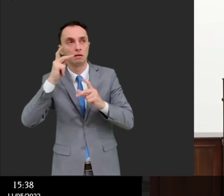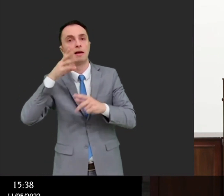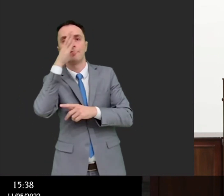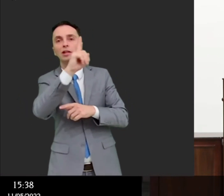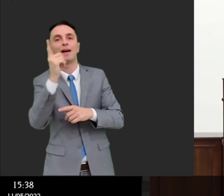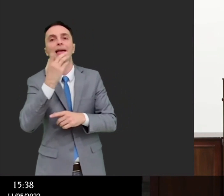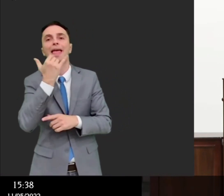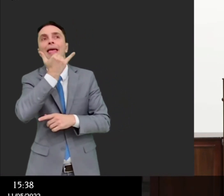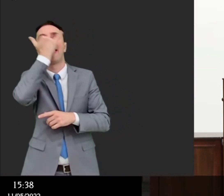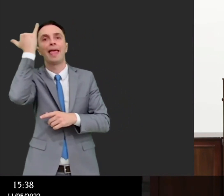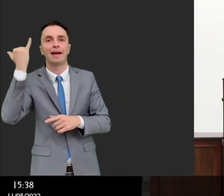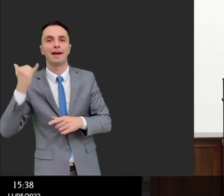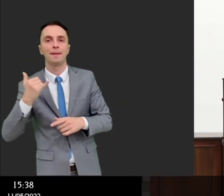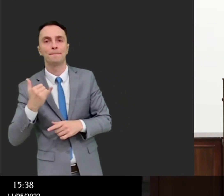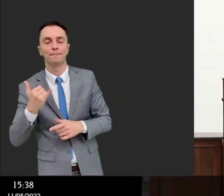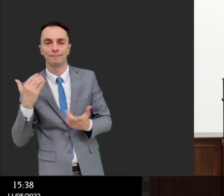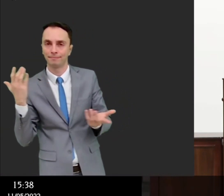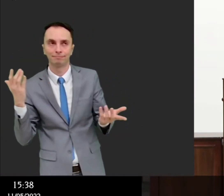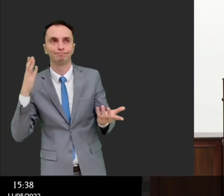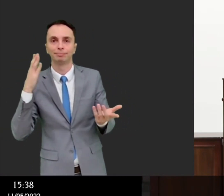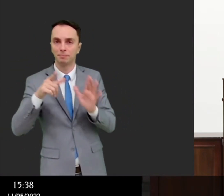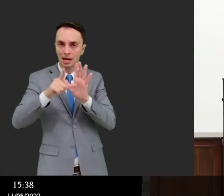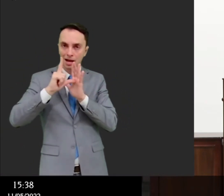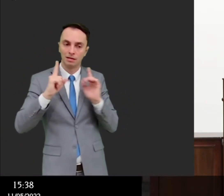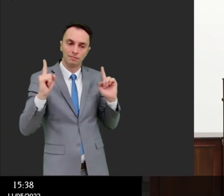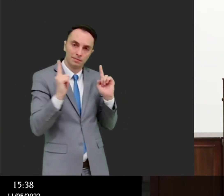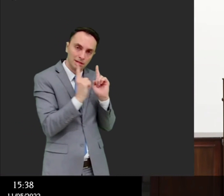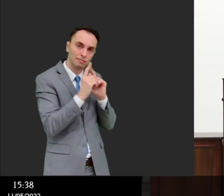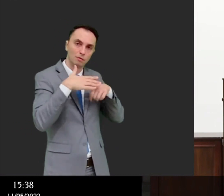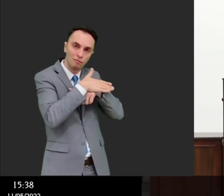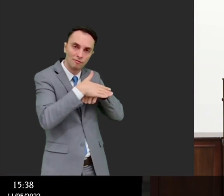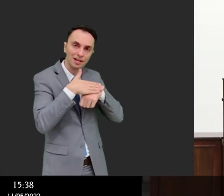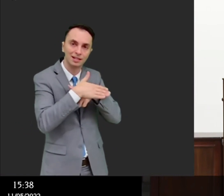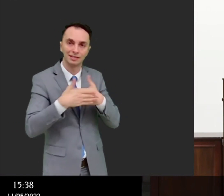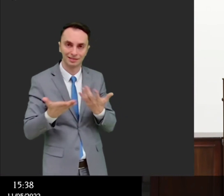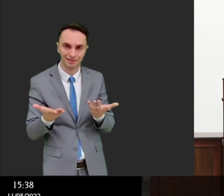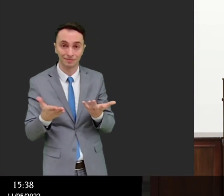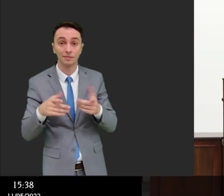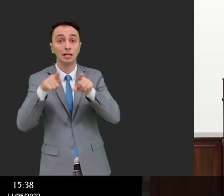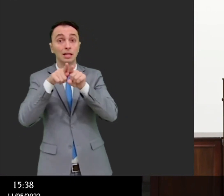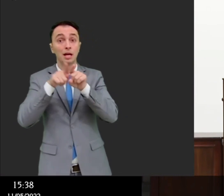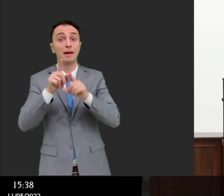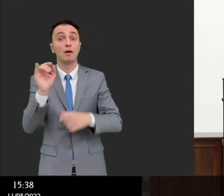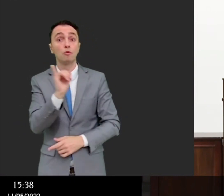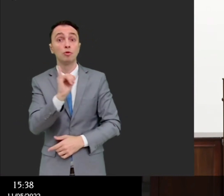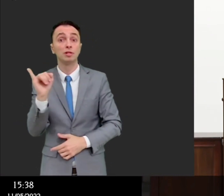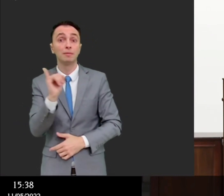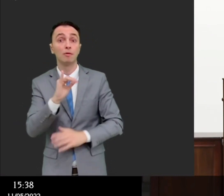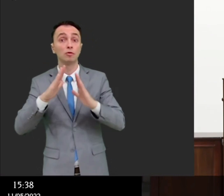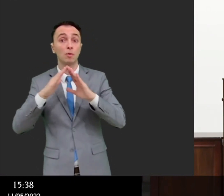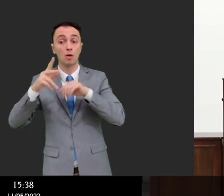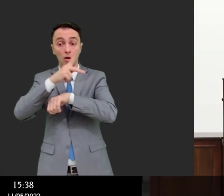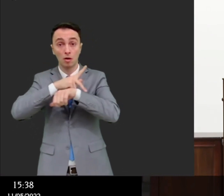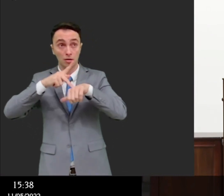Então, e a Irmandade do Exterior também, que não sendo brasileiro e pretende